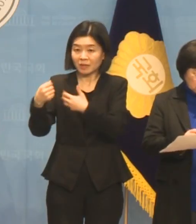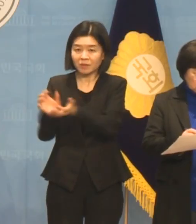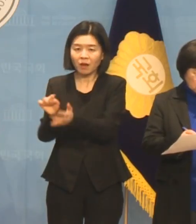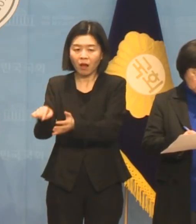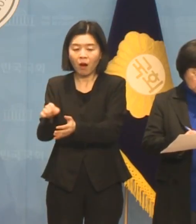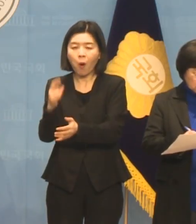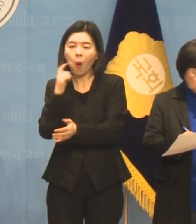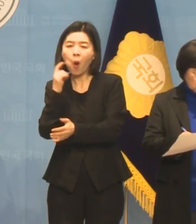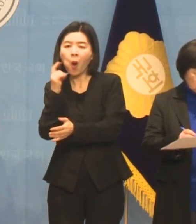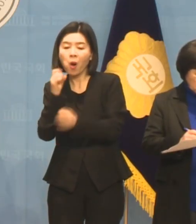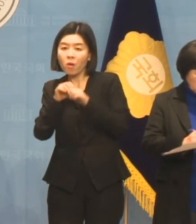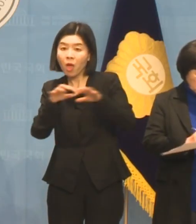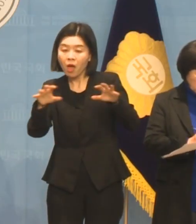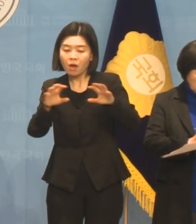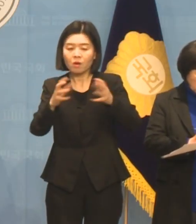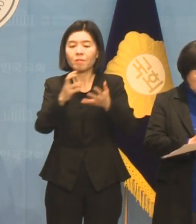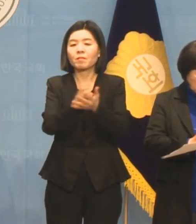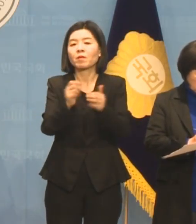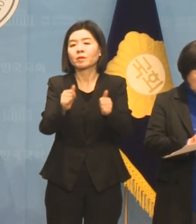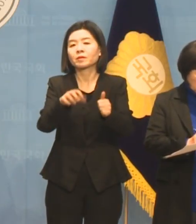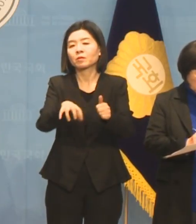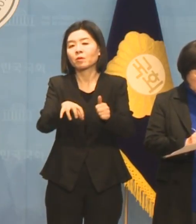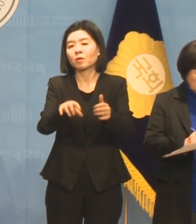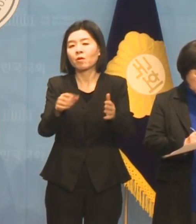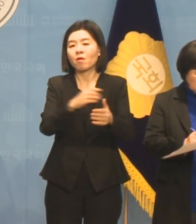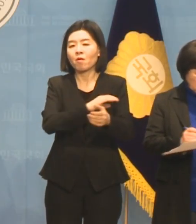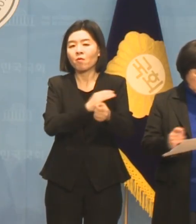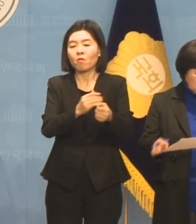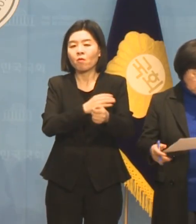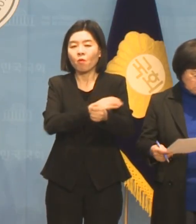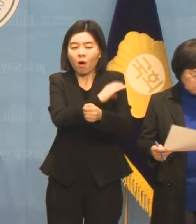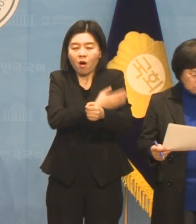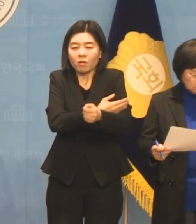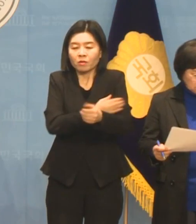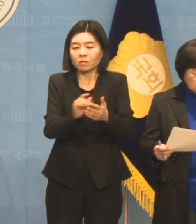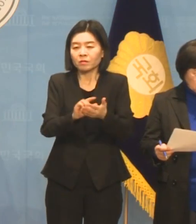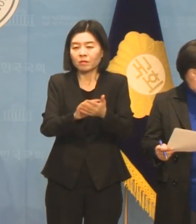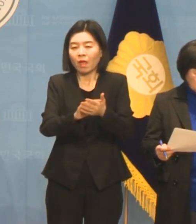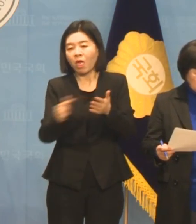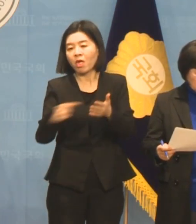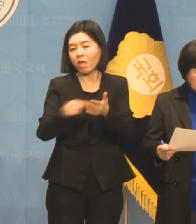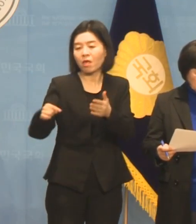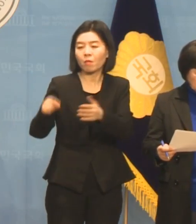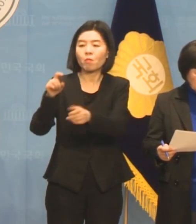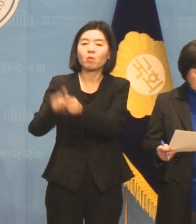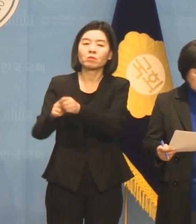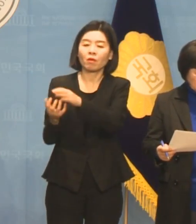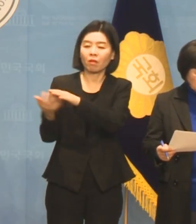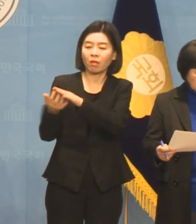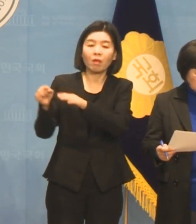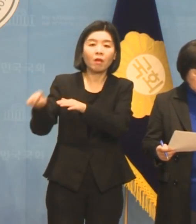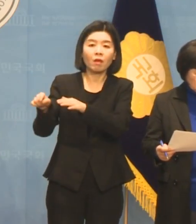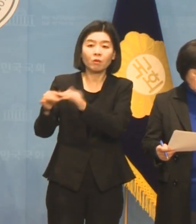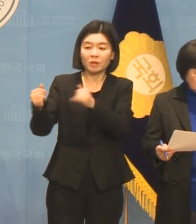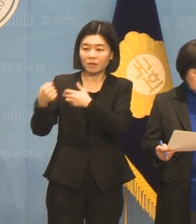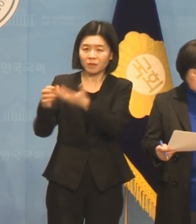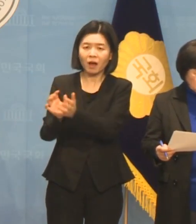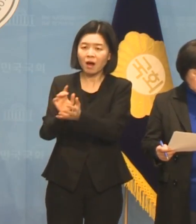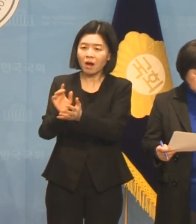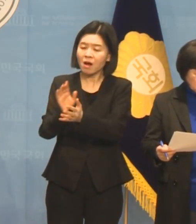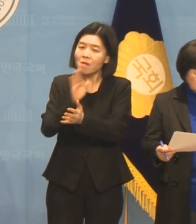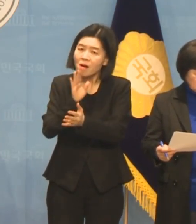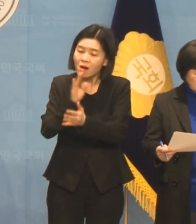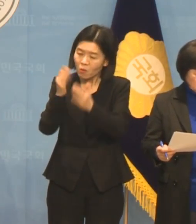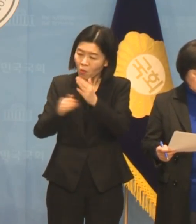헌재의 독립성과 권위를 훼손시키려고 하는 공작을 서슴지 않고 있습니다. 이것이 책임있는 공당의 자세인지 도저히 이해할 수